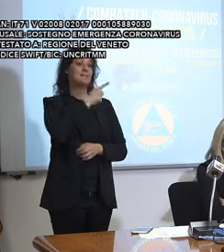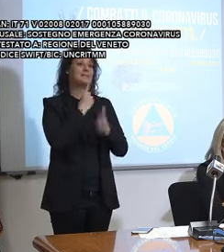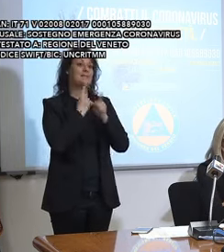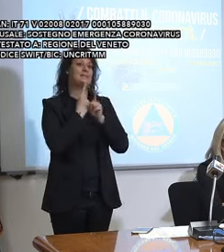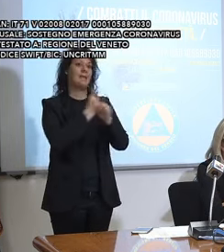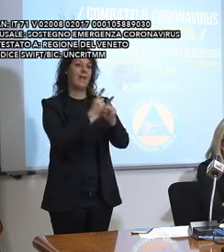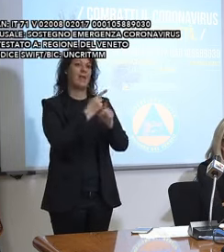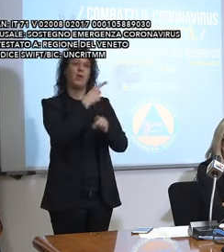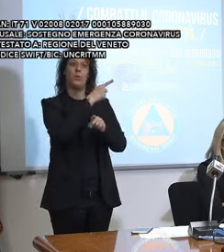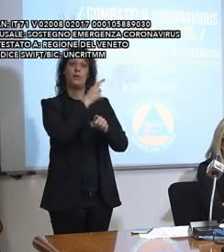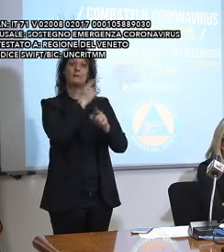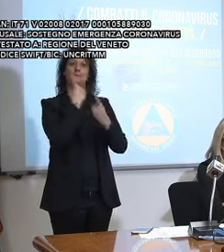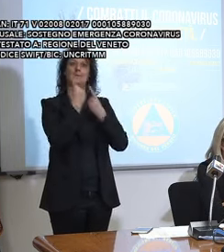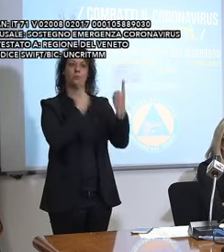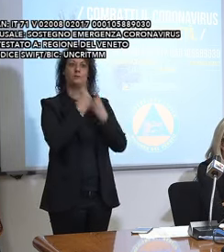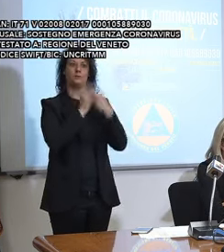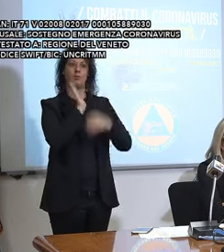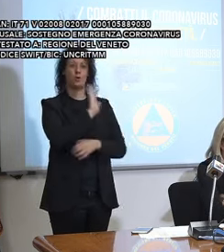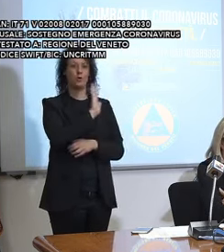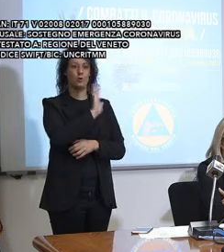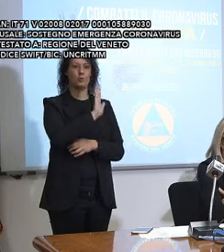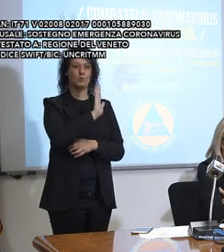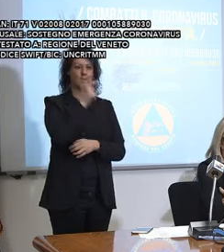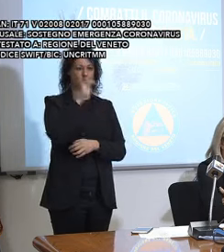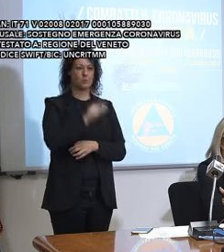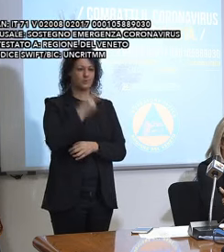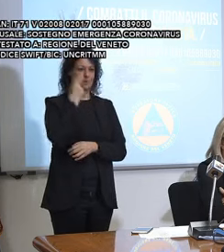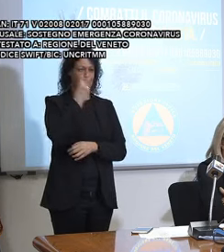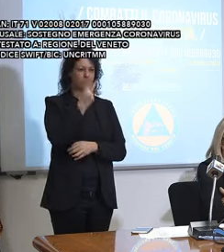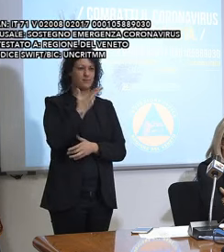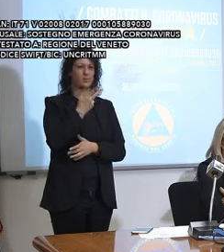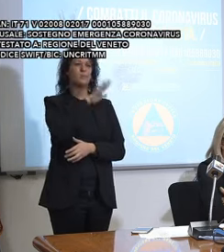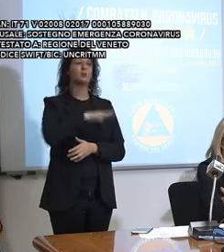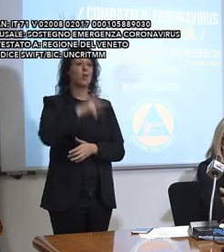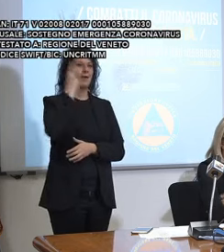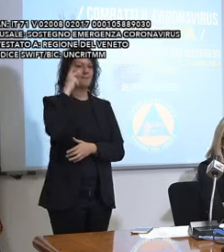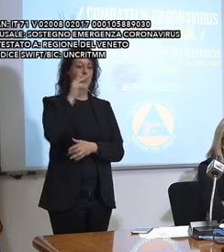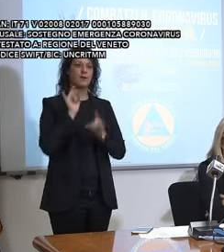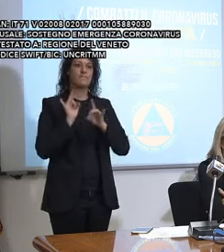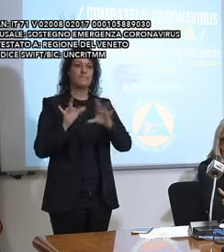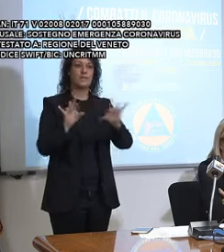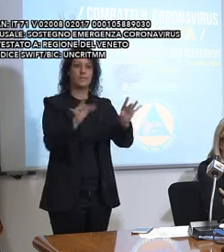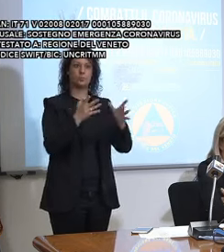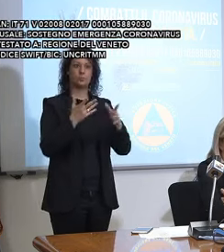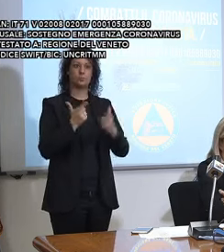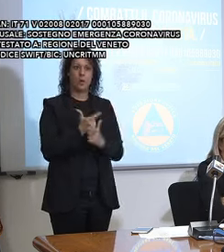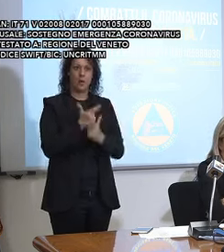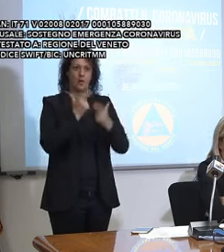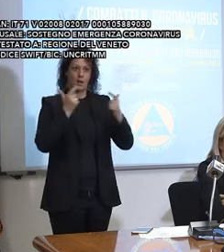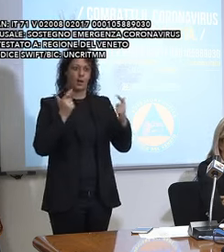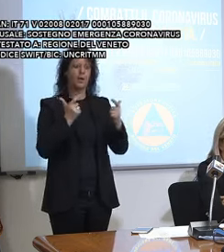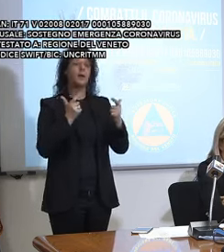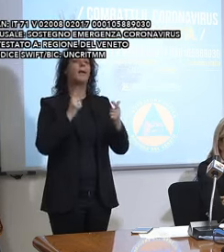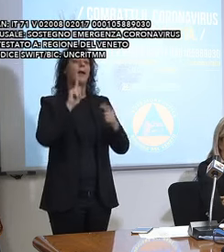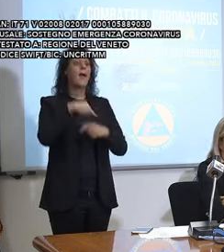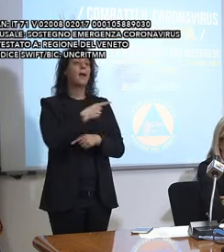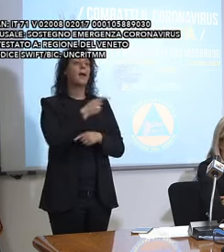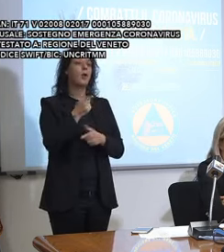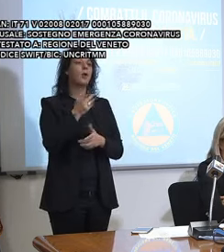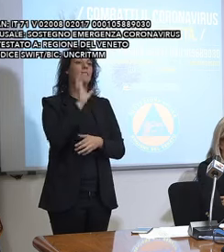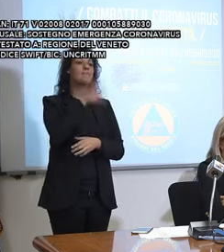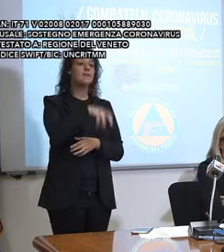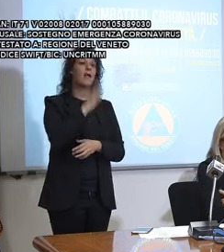del virus, perché abbiamo visto che il virus poi è partito in maniera molto forte nel Veronese, e quindi nel Veronese, Villa Bartolomea,